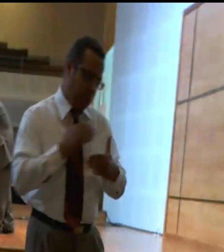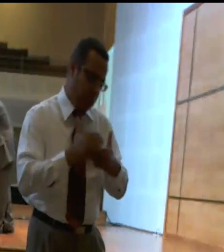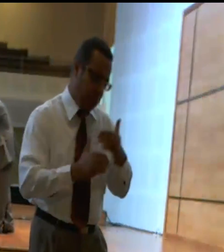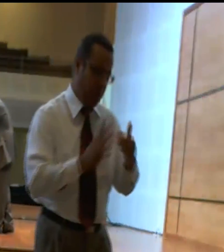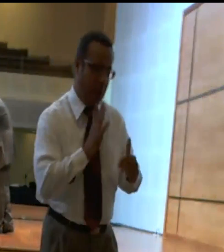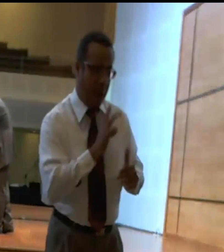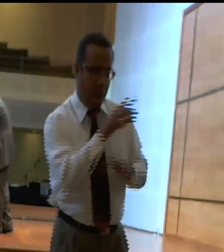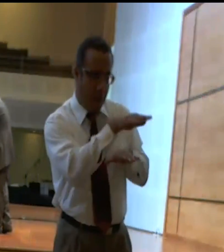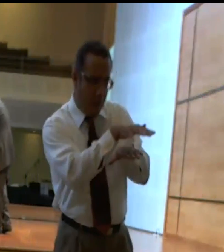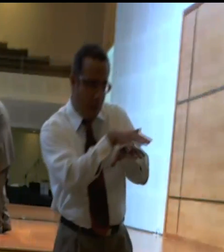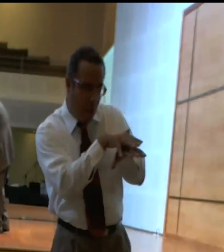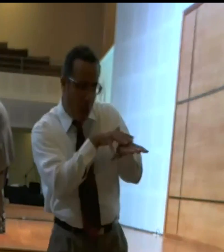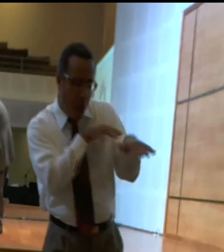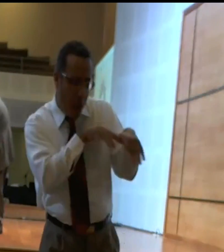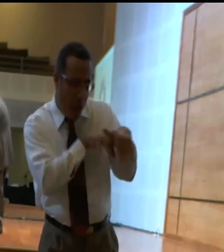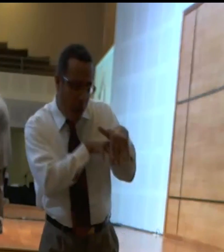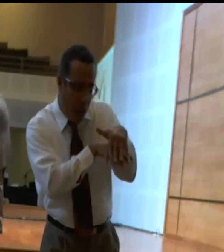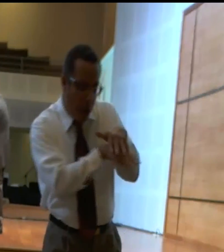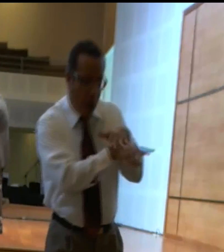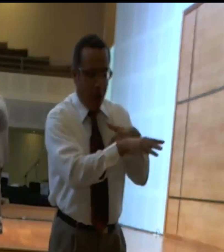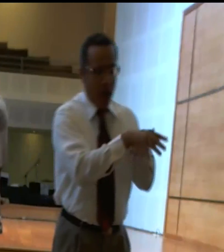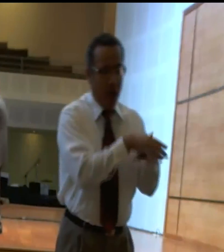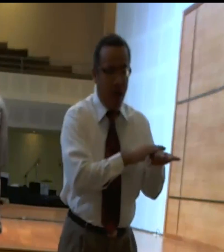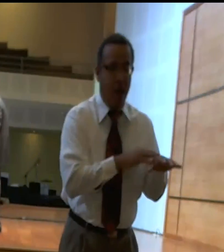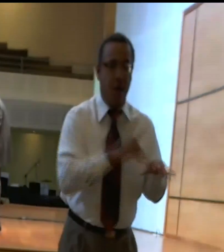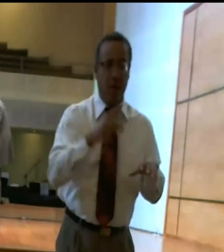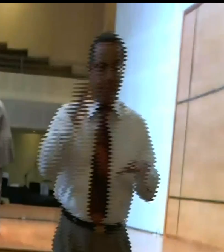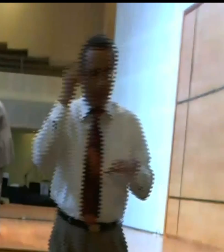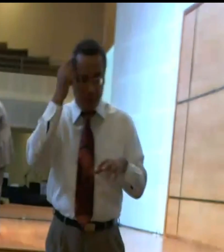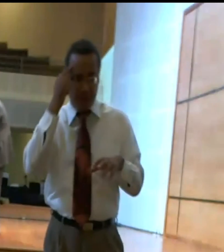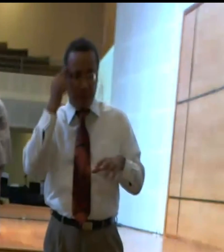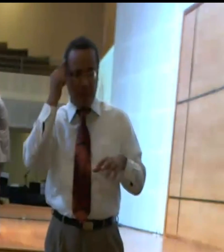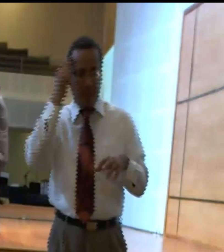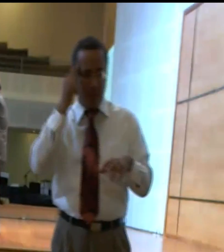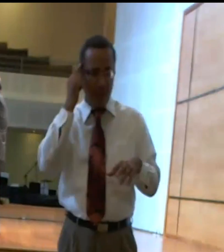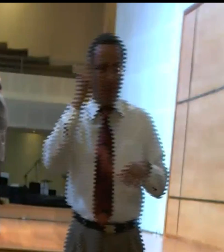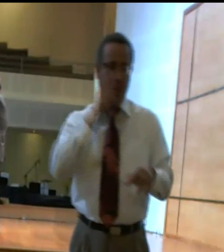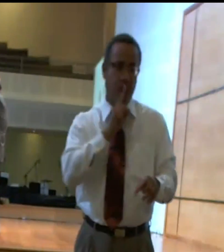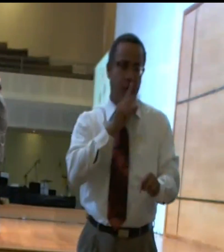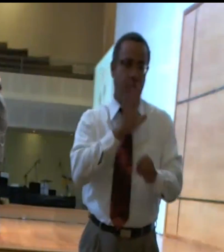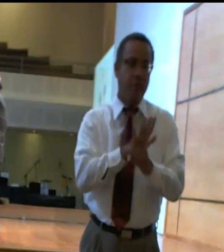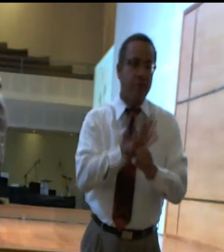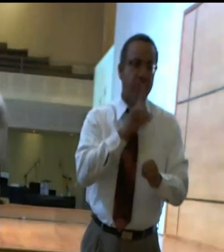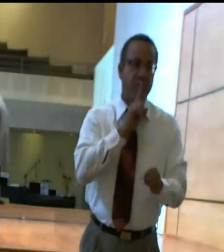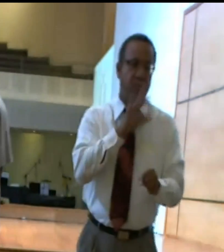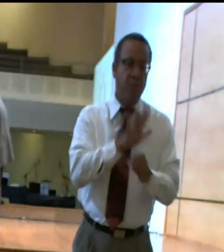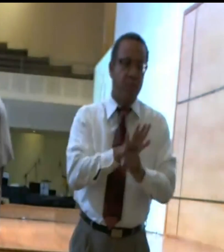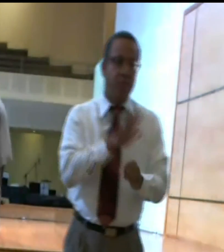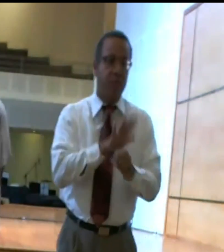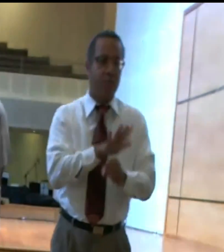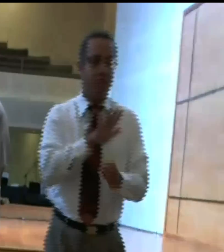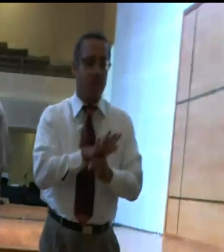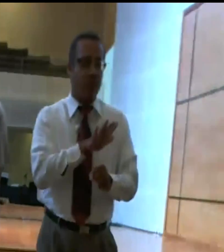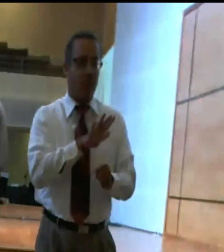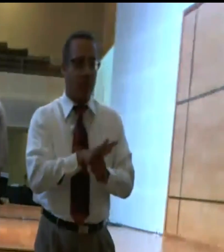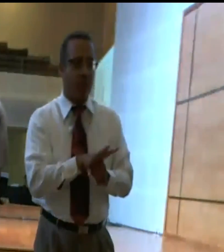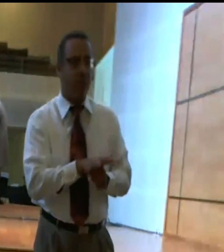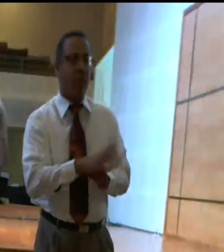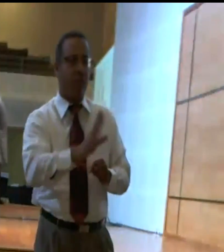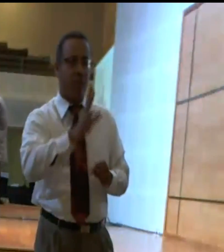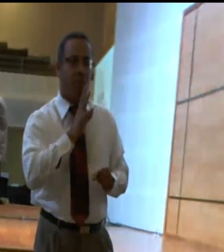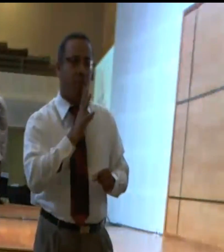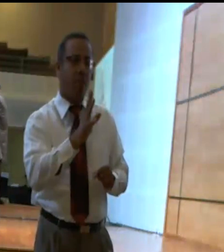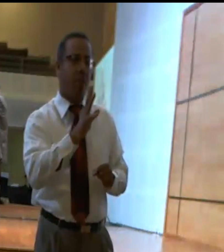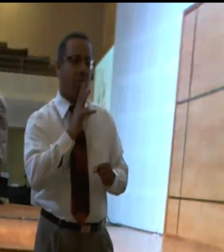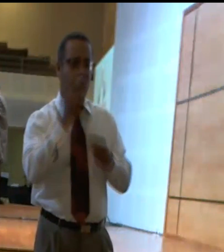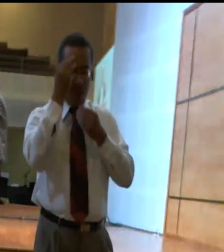del sabio discierne el tiempo y el juicio. Esta no es una promesa absoluta, pero hermanos, generalmente hablando,